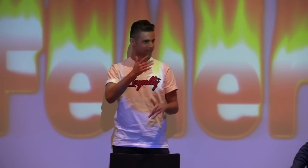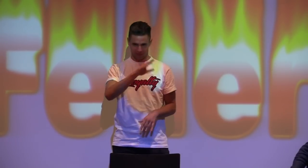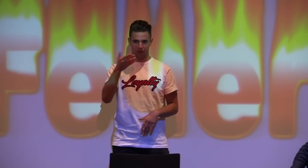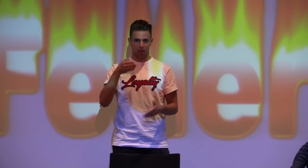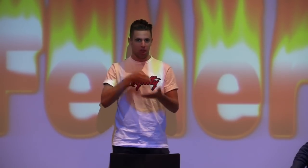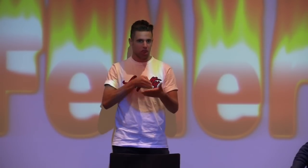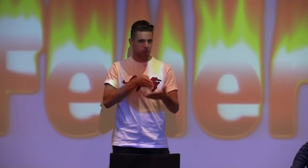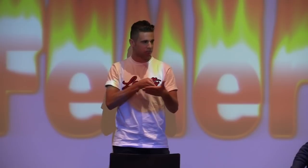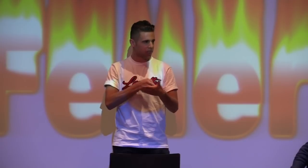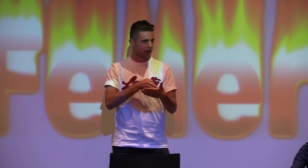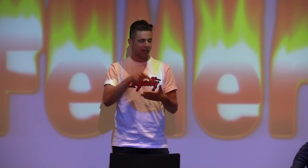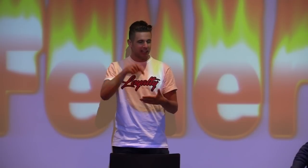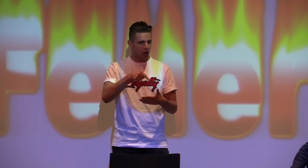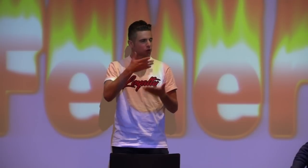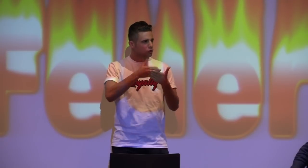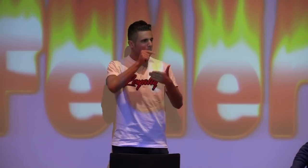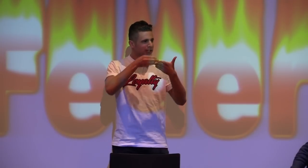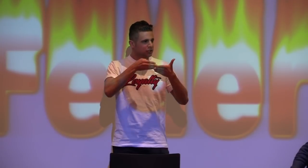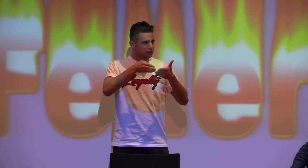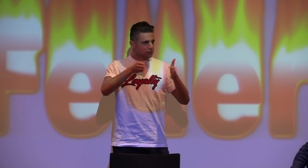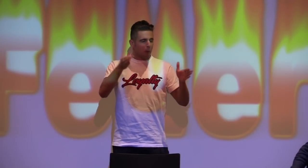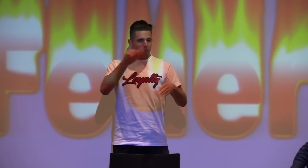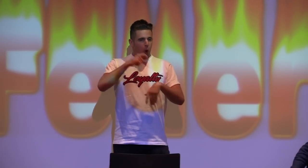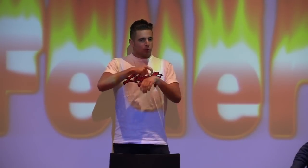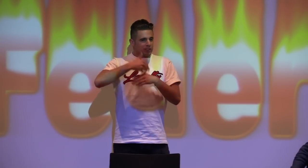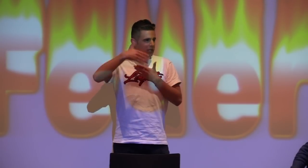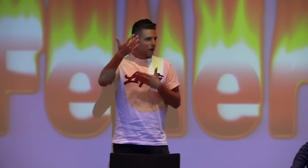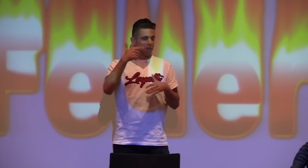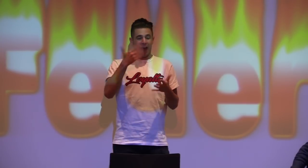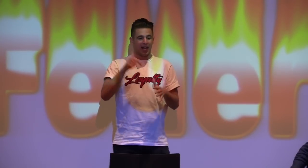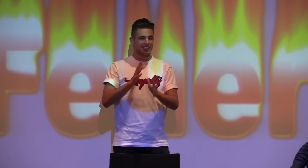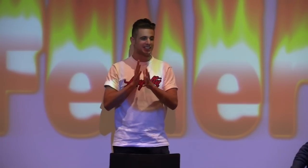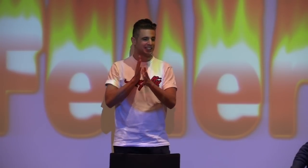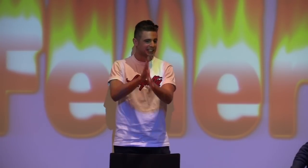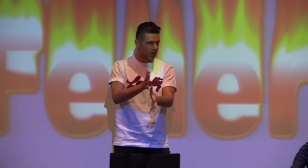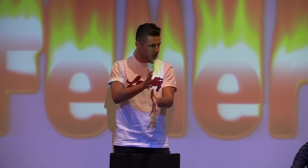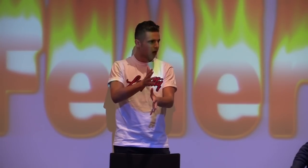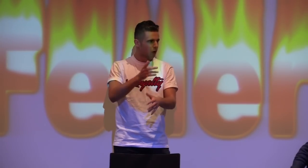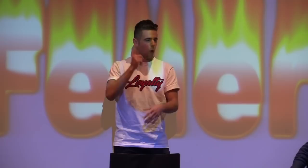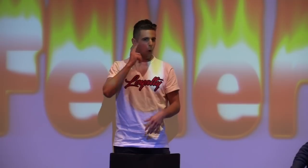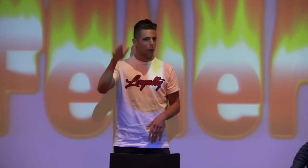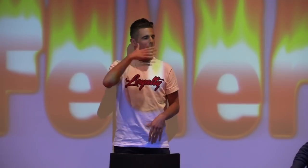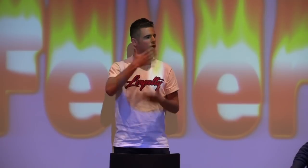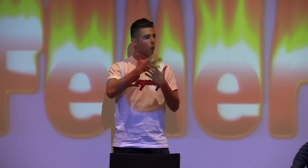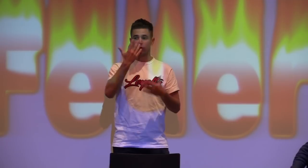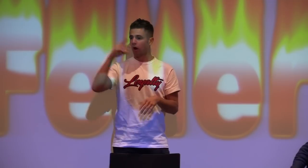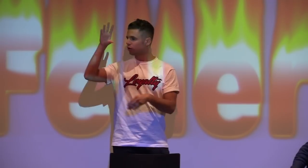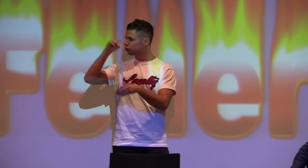vergessen, früher gab es auch die Dolmetscher nicht, die wurden Sprachen waren noch nicht anerkannt. Und das ist natürlich ein Prozess, der halt auch seine Zeit braucht. Und ich kann mir